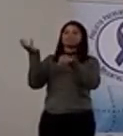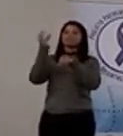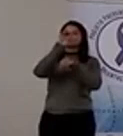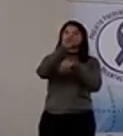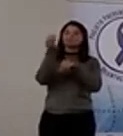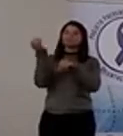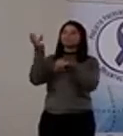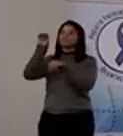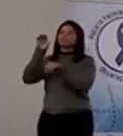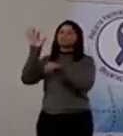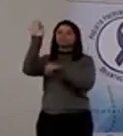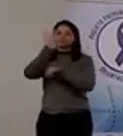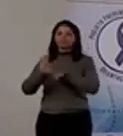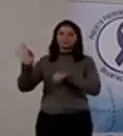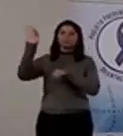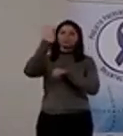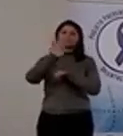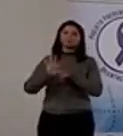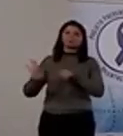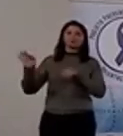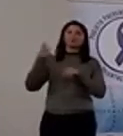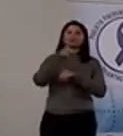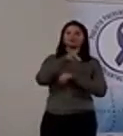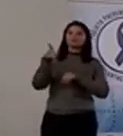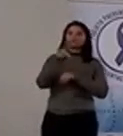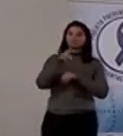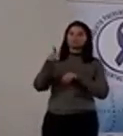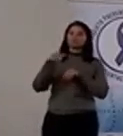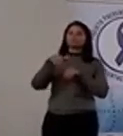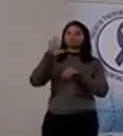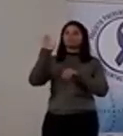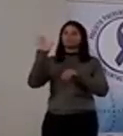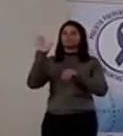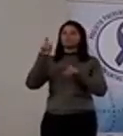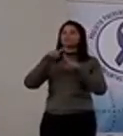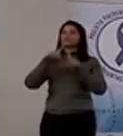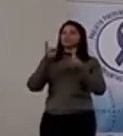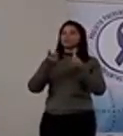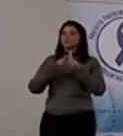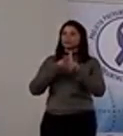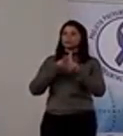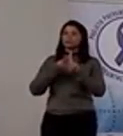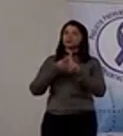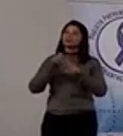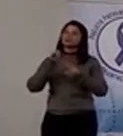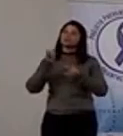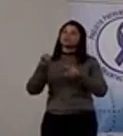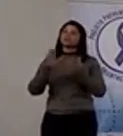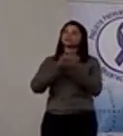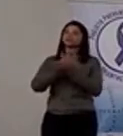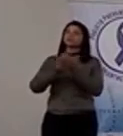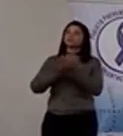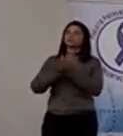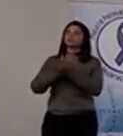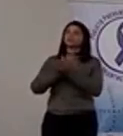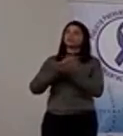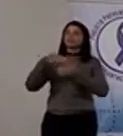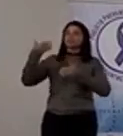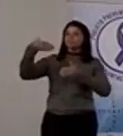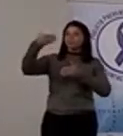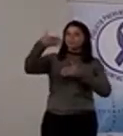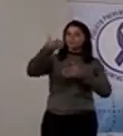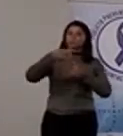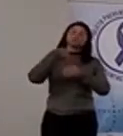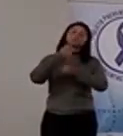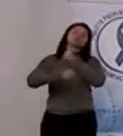na universidade, mais professoras, se elas não tivessem engravidado. No entanto, passar os anos pode